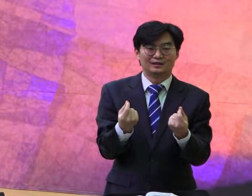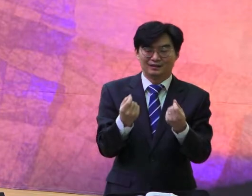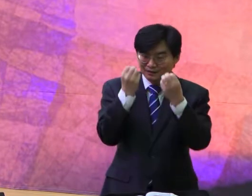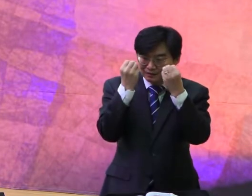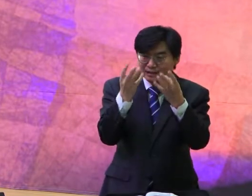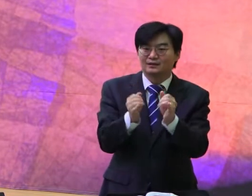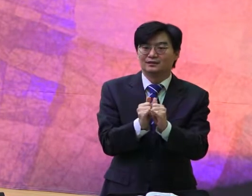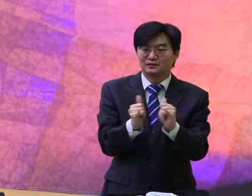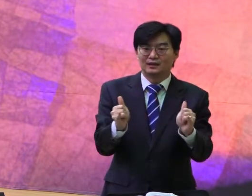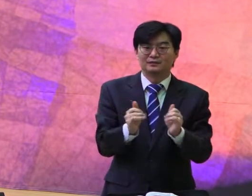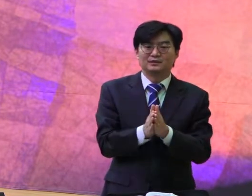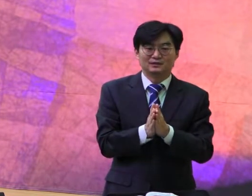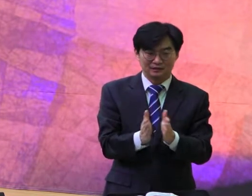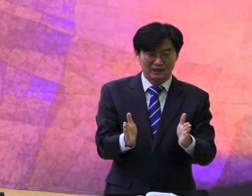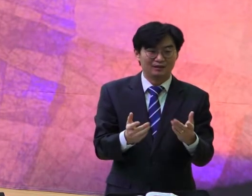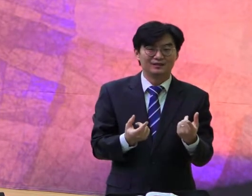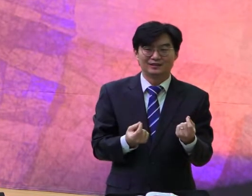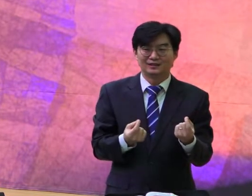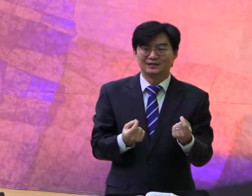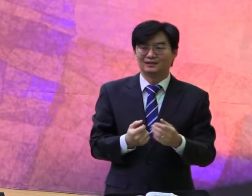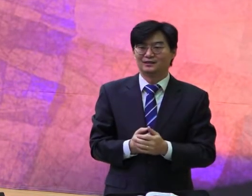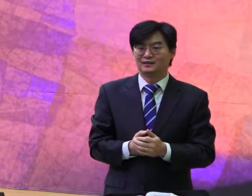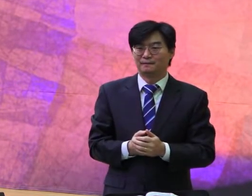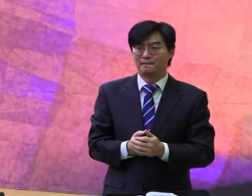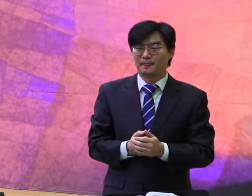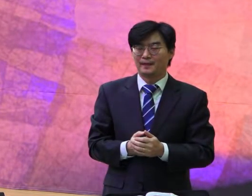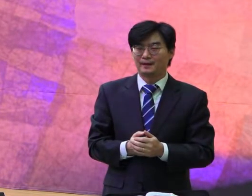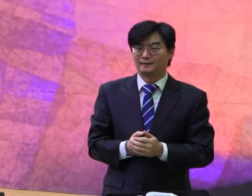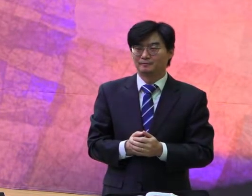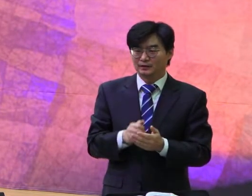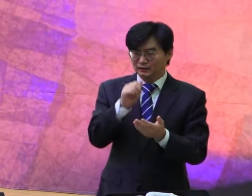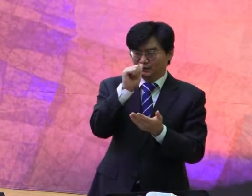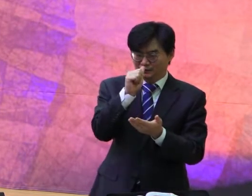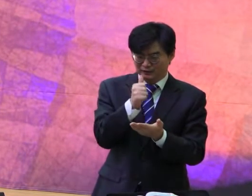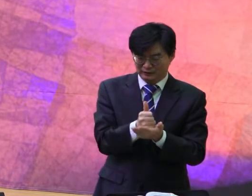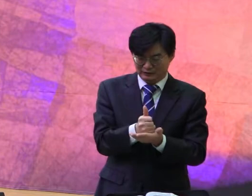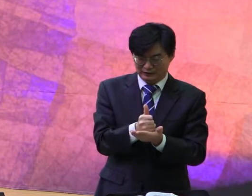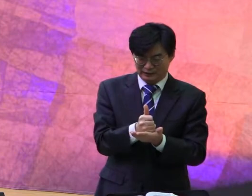죄와 죽음의 권세를 이기고 그리고 인류를 구원하시는 예수님의 방법은